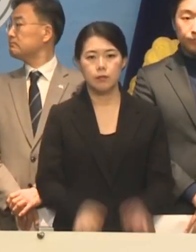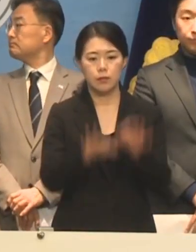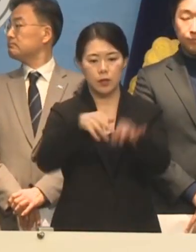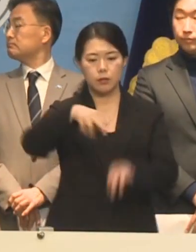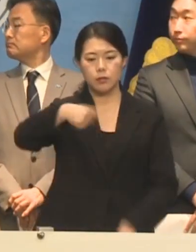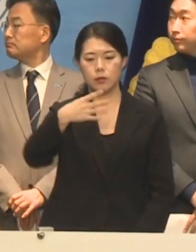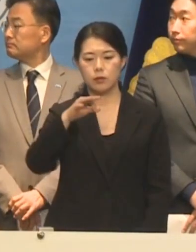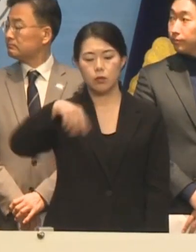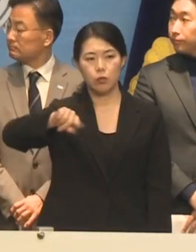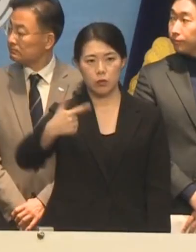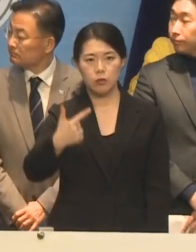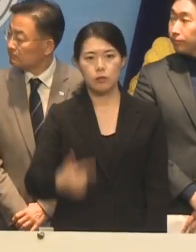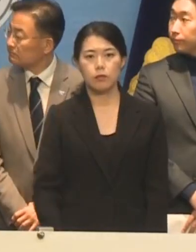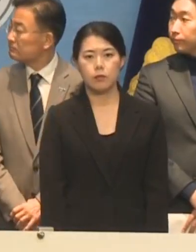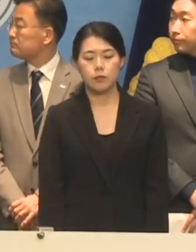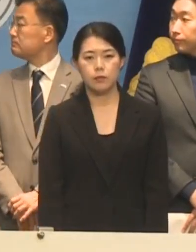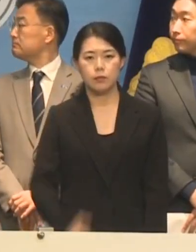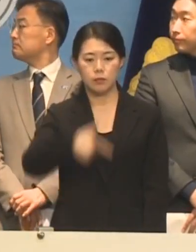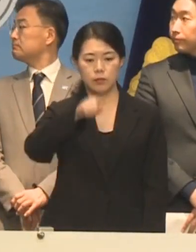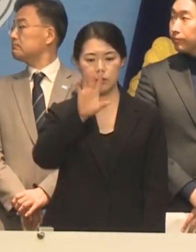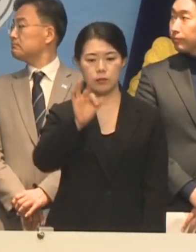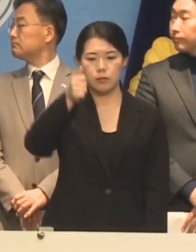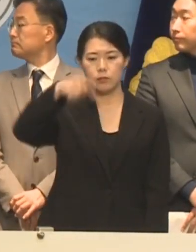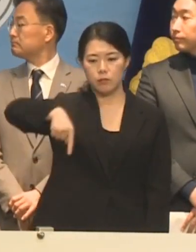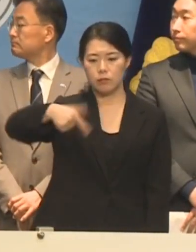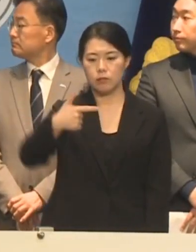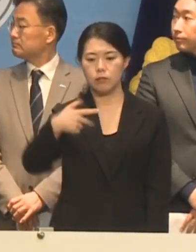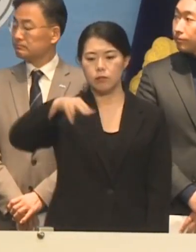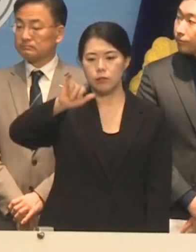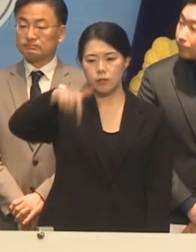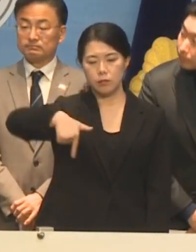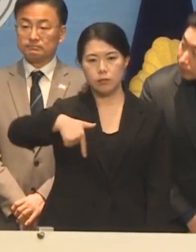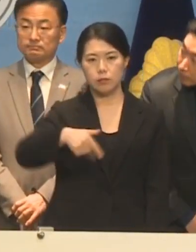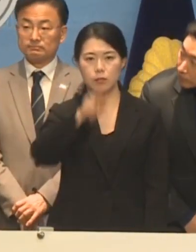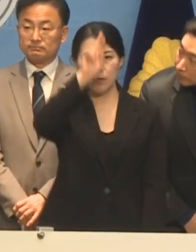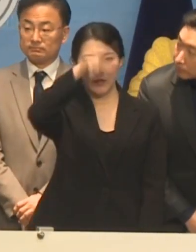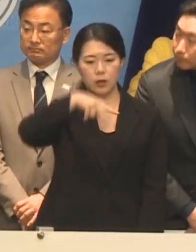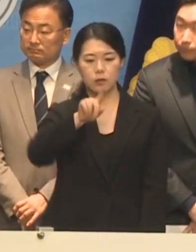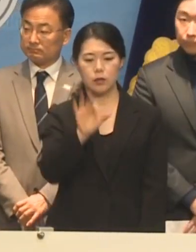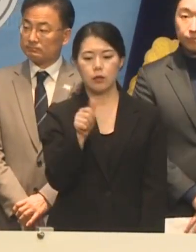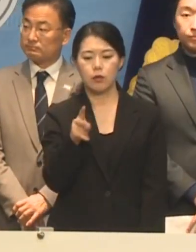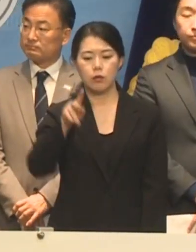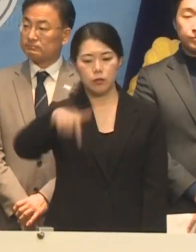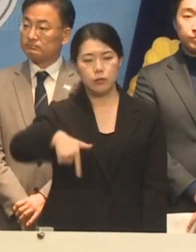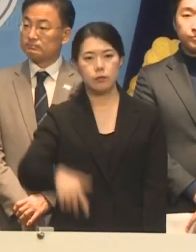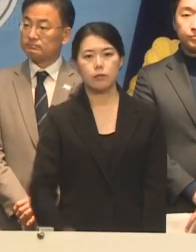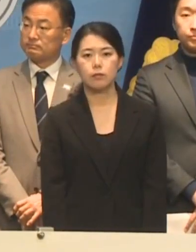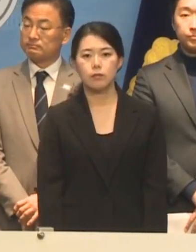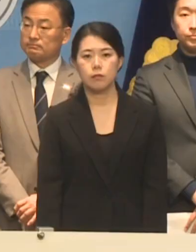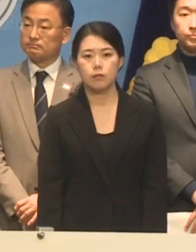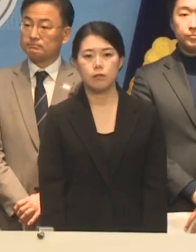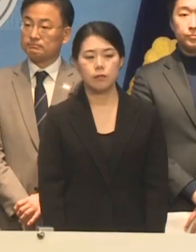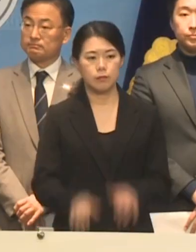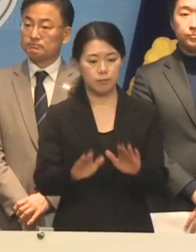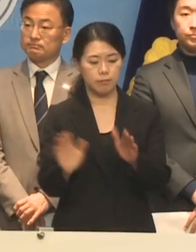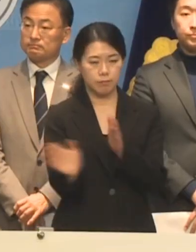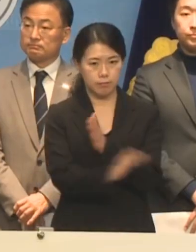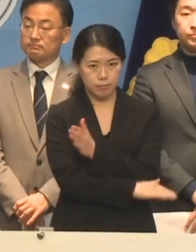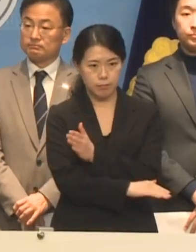김승원 의원님 오셨습니다. 강훈식 의원님 오셨습니다. 박상혁 의원님 오셨습니다.